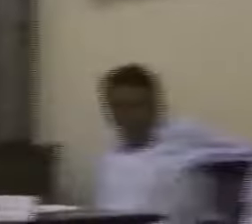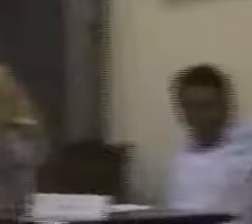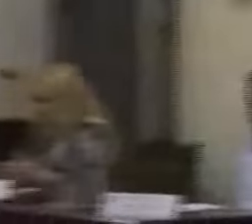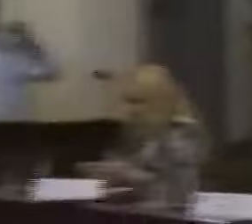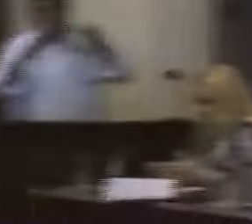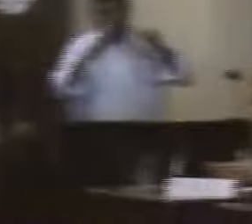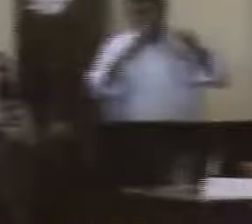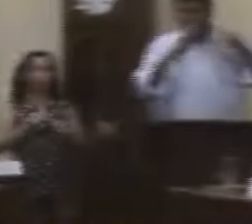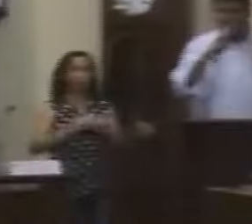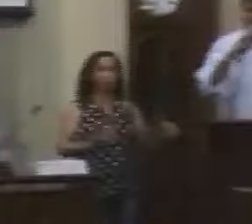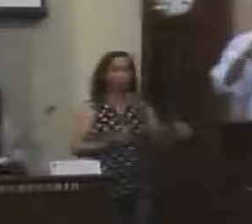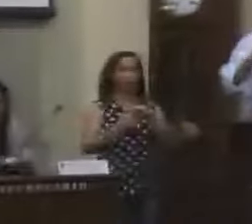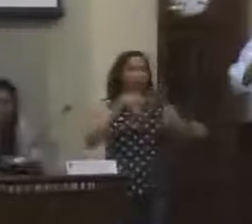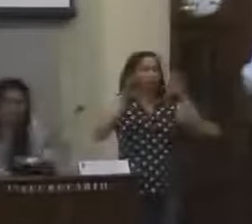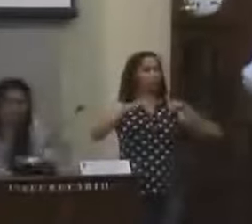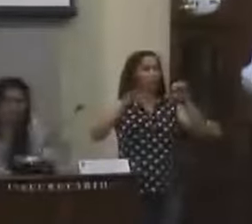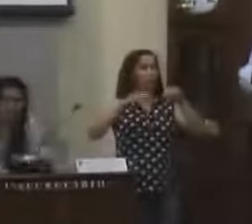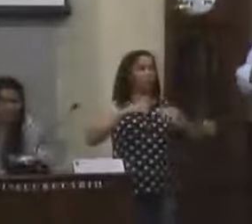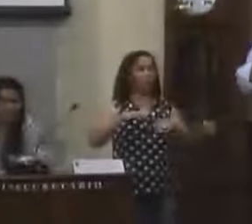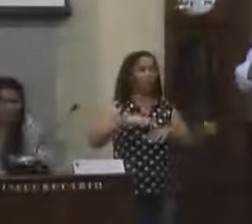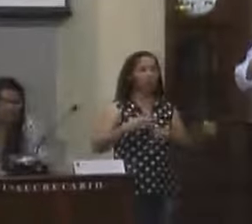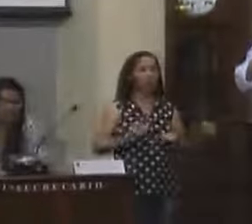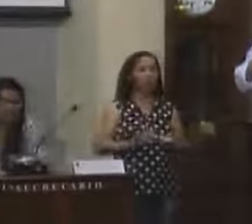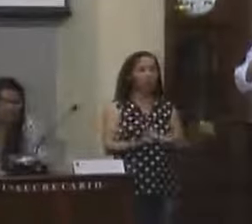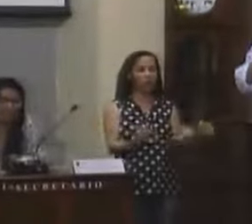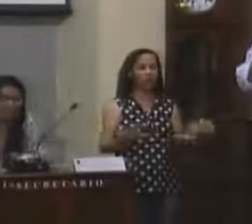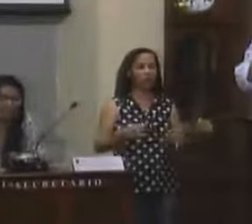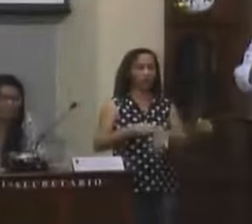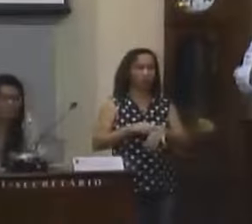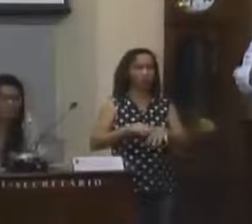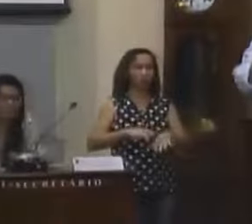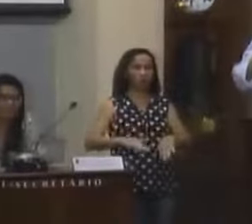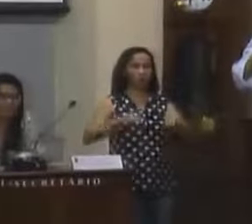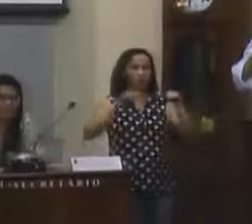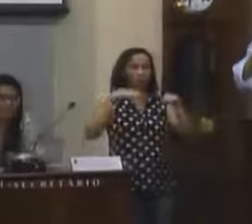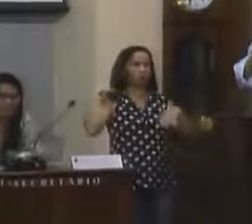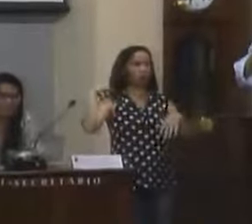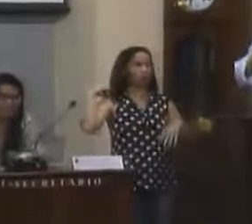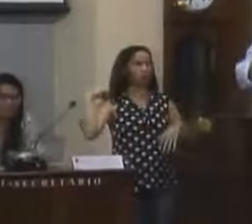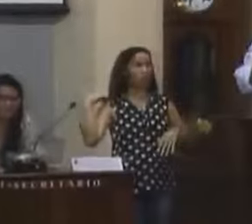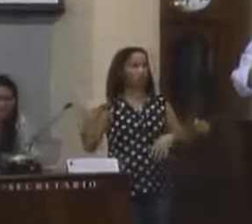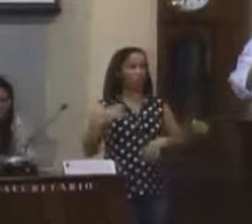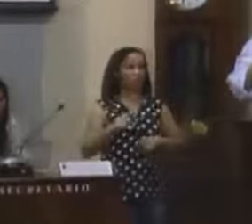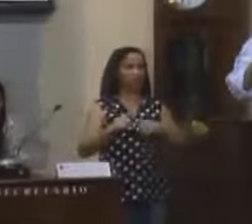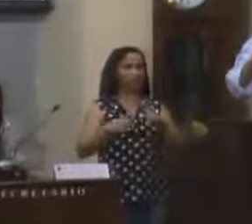agora, no finalzinho da chuva, mato cresce rápido e tal, ou seja, vai começar a